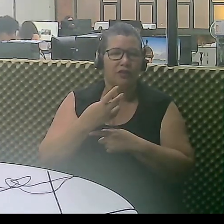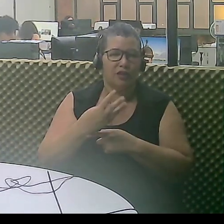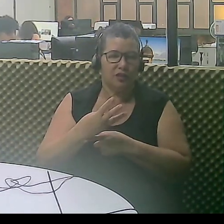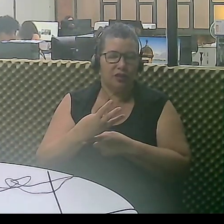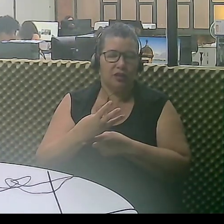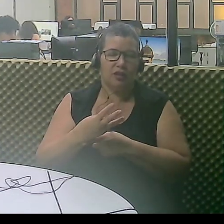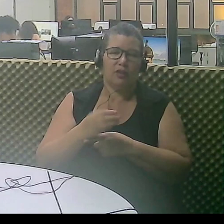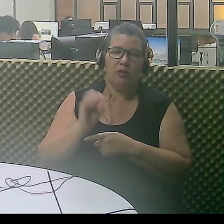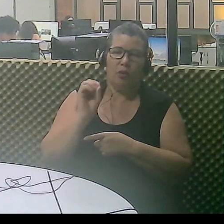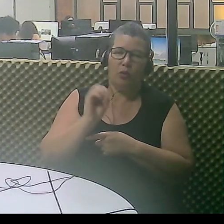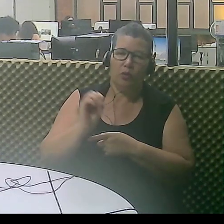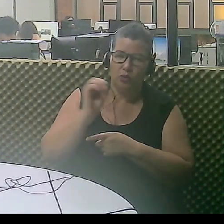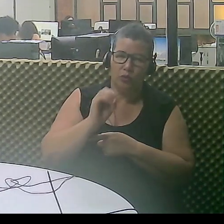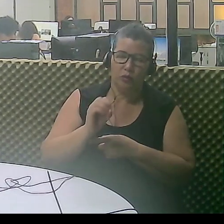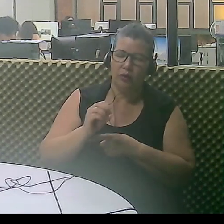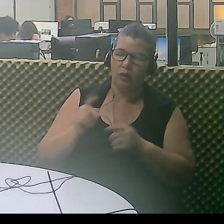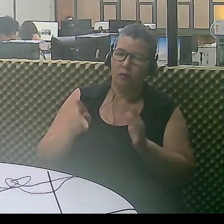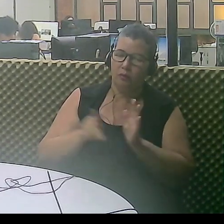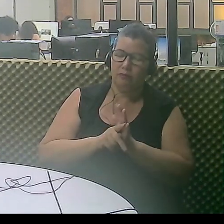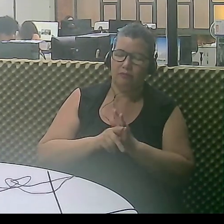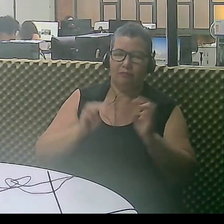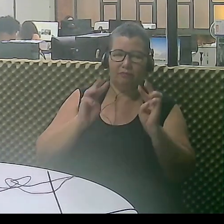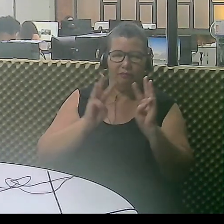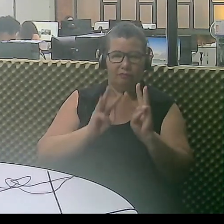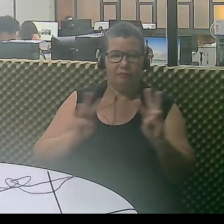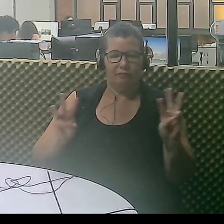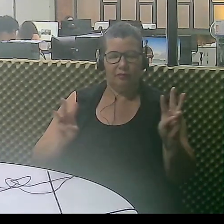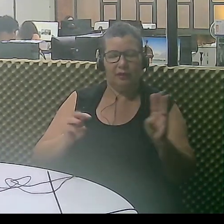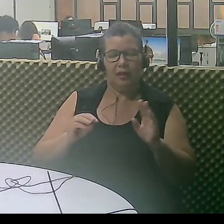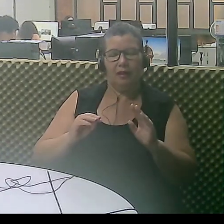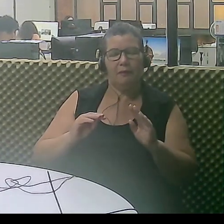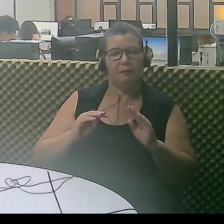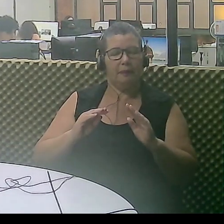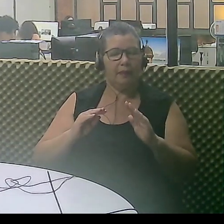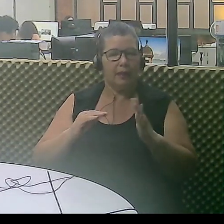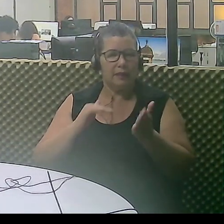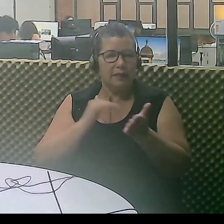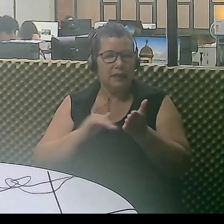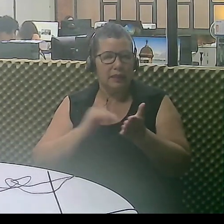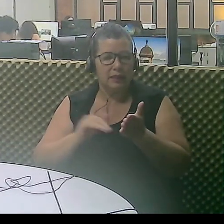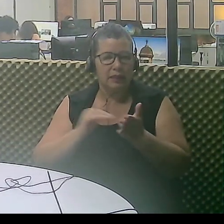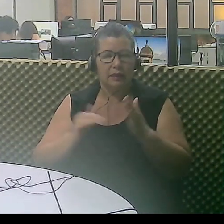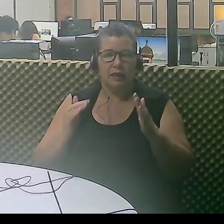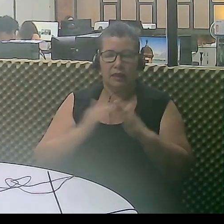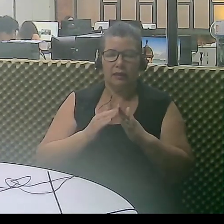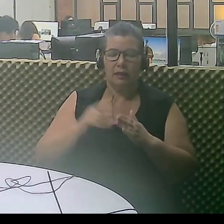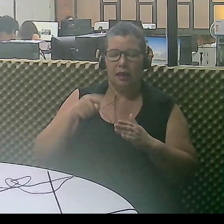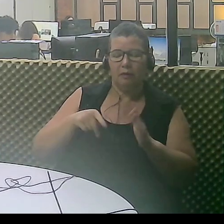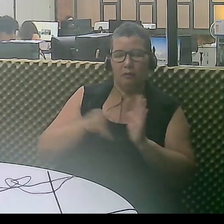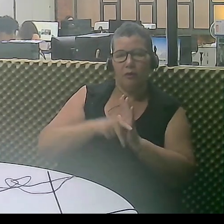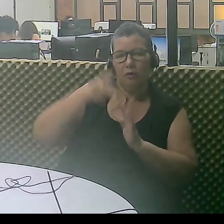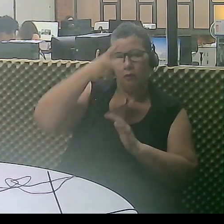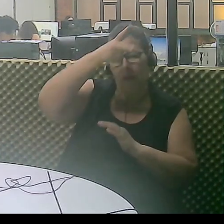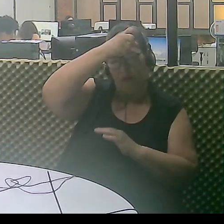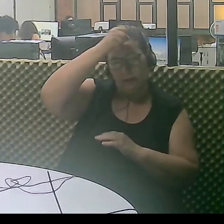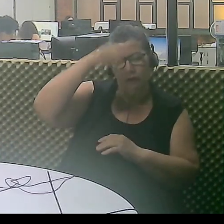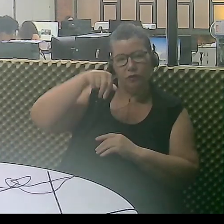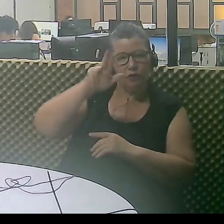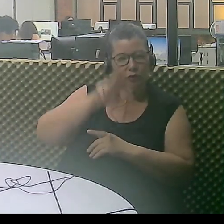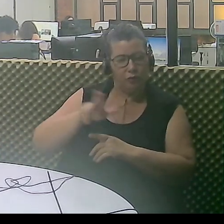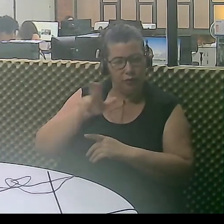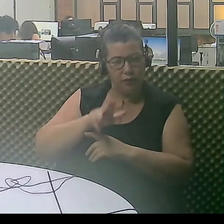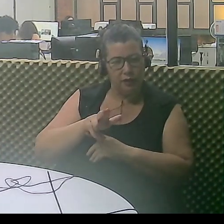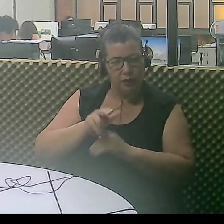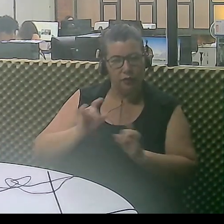o serviço será feito na plataforma de atendimento da habitação, localizada no térreo do Bloco 2, do Centro Administrativo